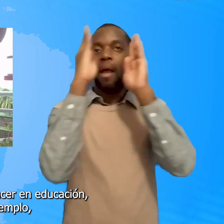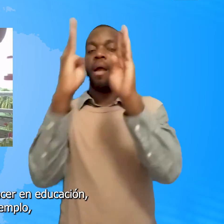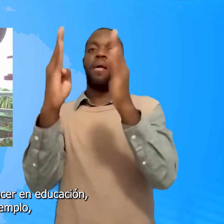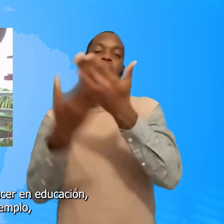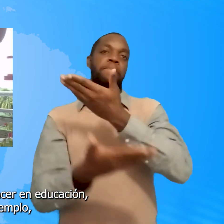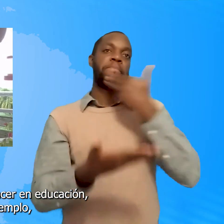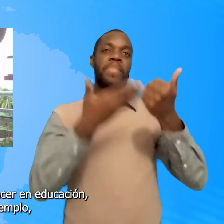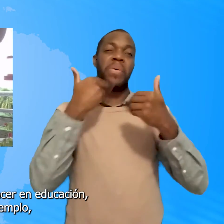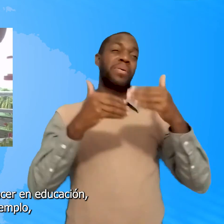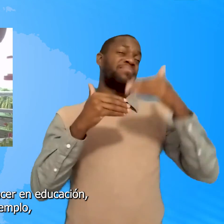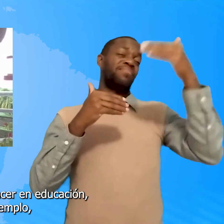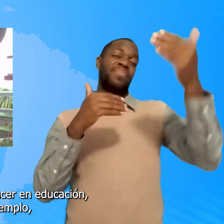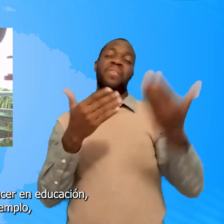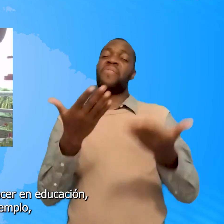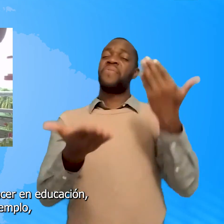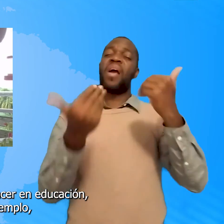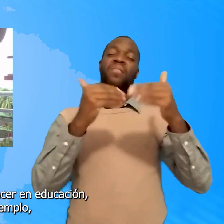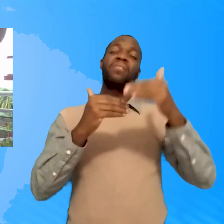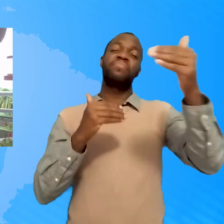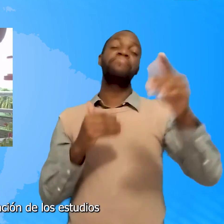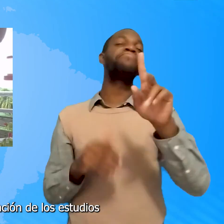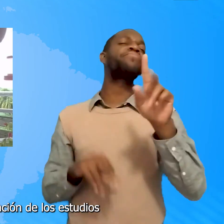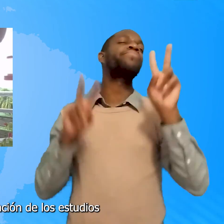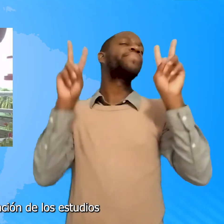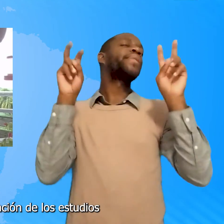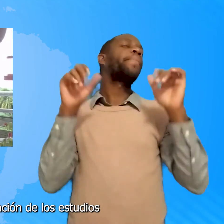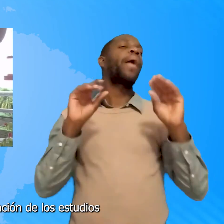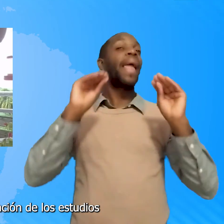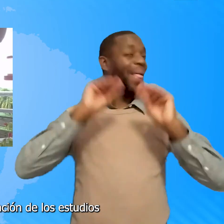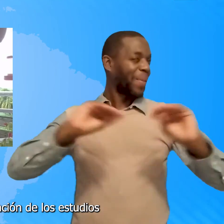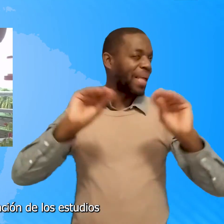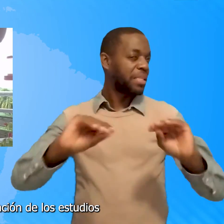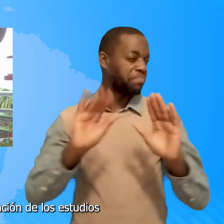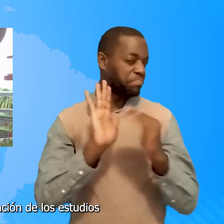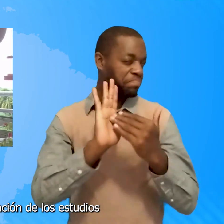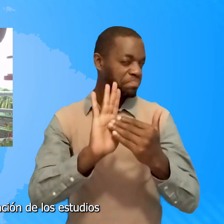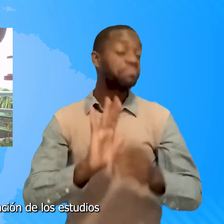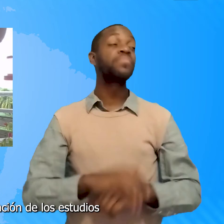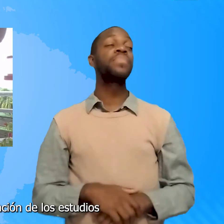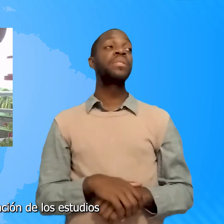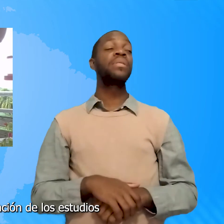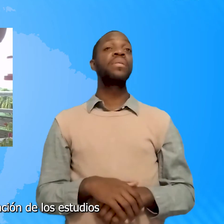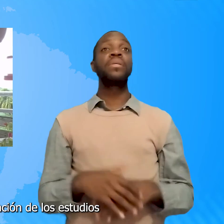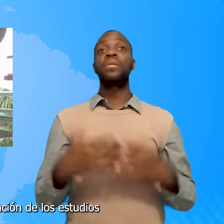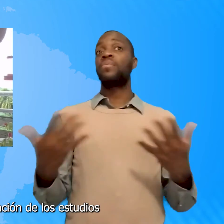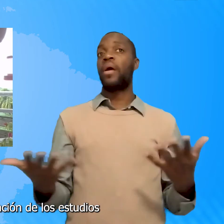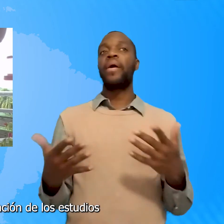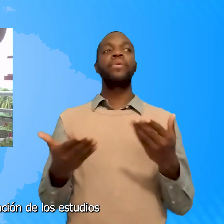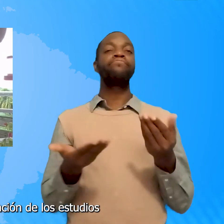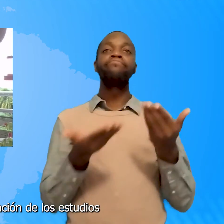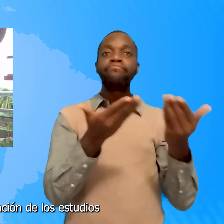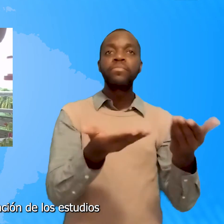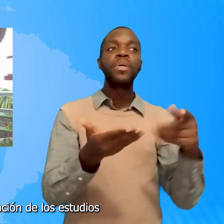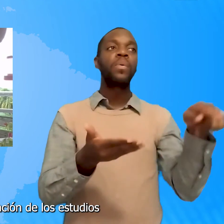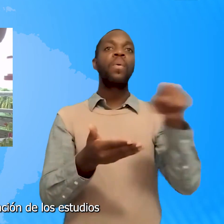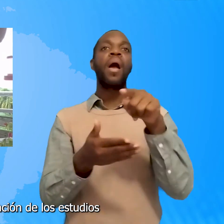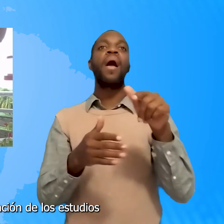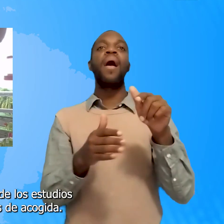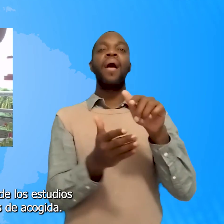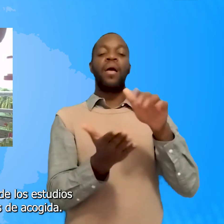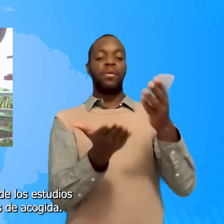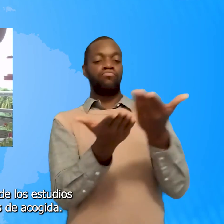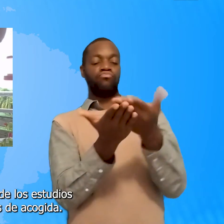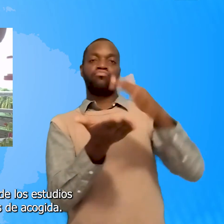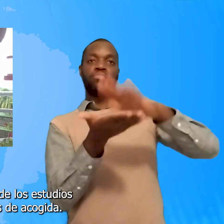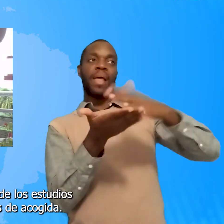por hacer. En educación, por ejemplo, desde la certificación de los estudios